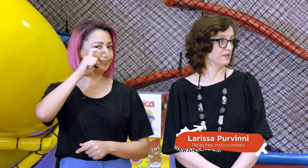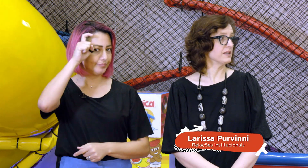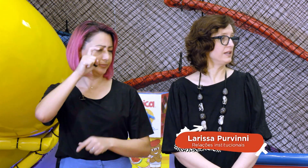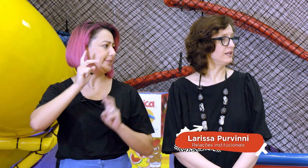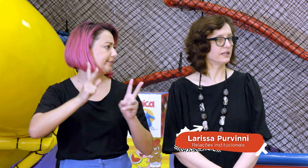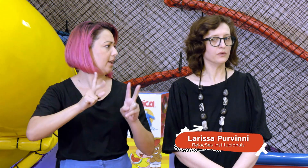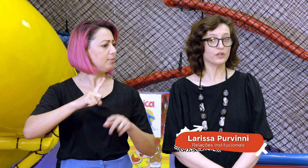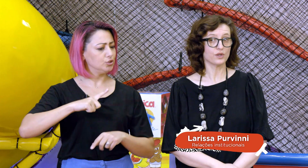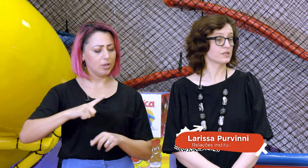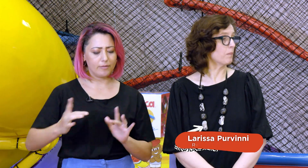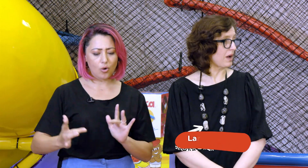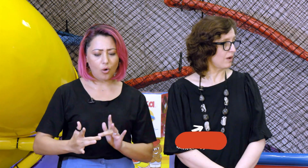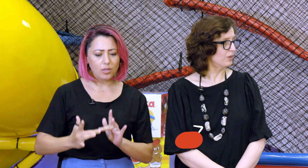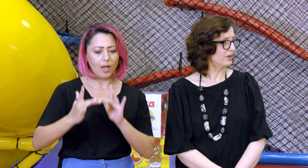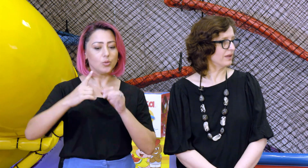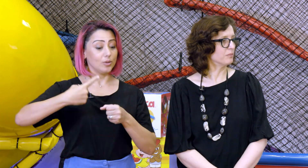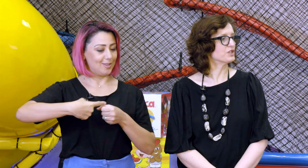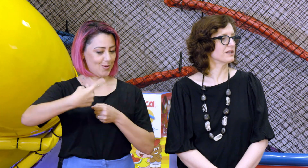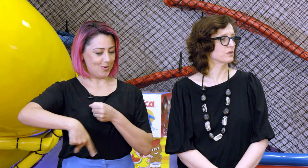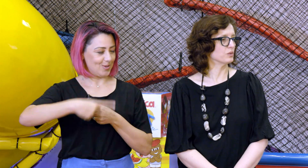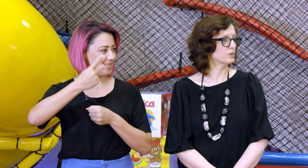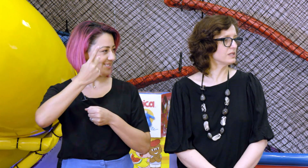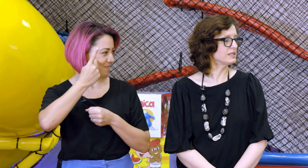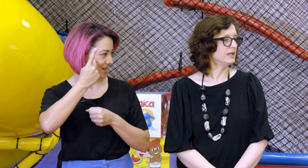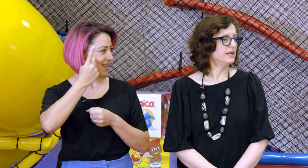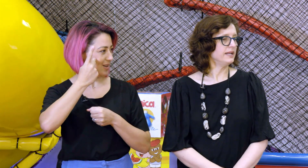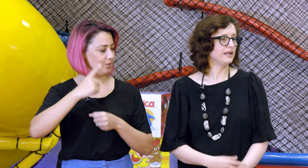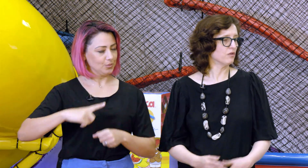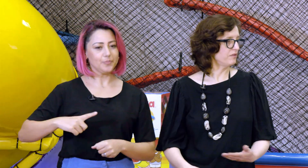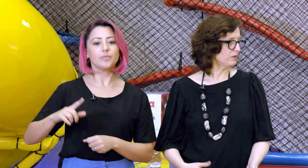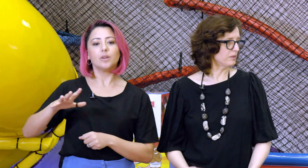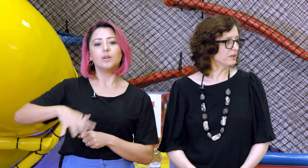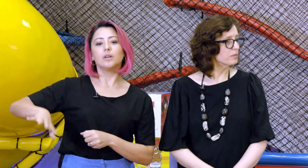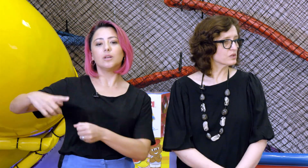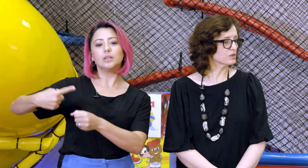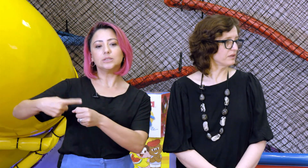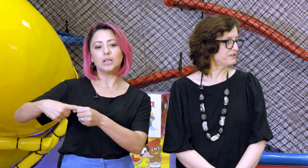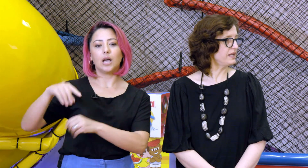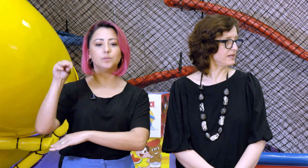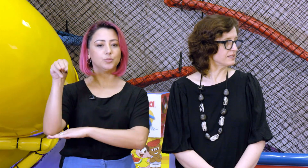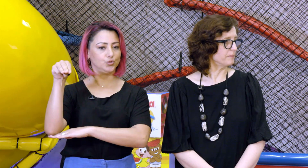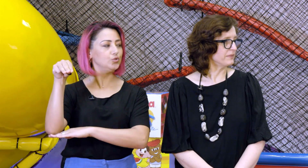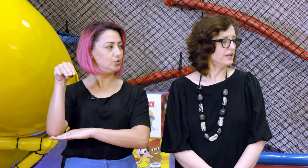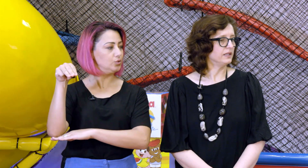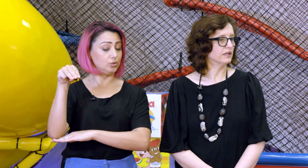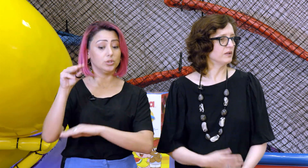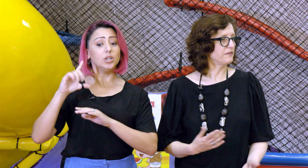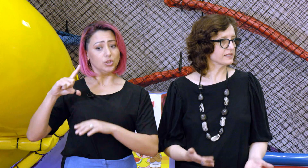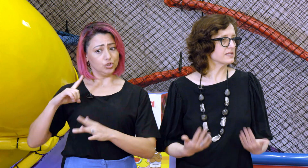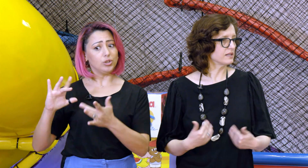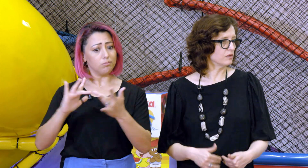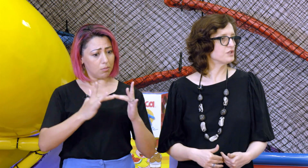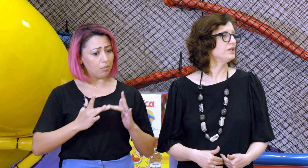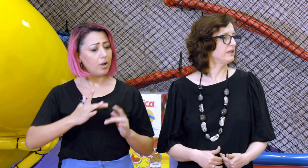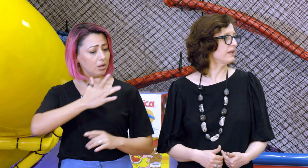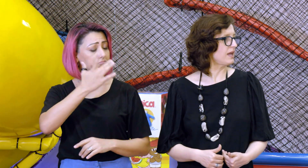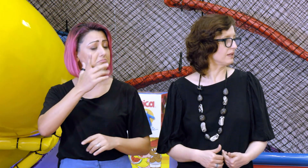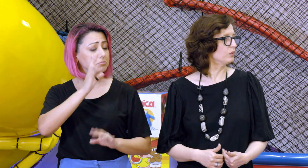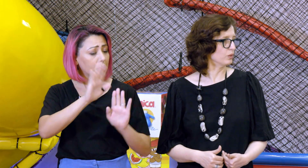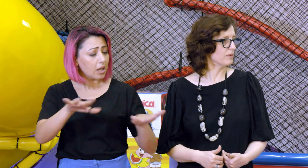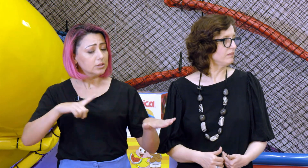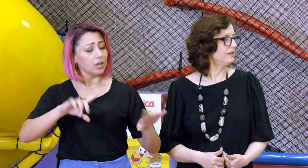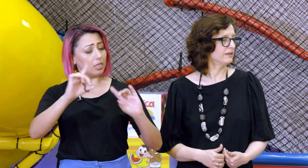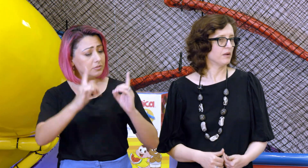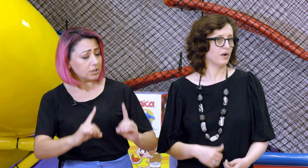diversas na infância dele, aqui no interior de São Paulo, né, em Mogi das Cruzes, e ele conviveu também com pessoas com deficiência. Então, ele fez questão de